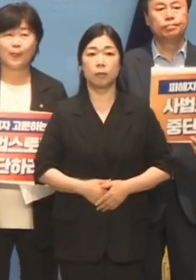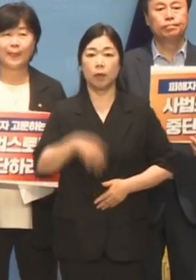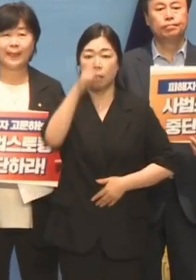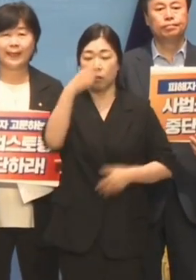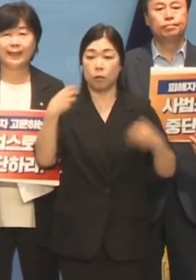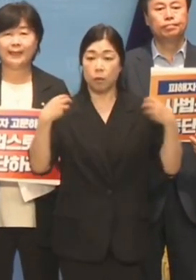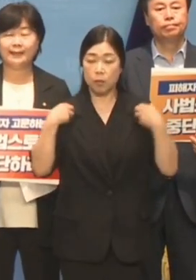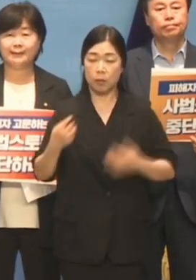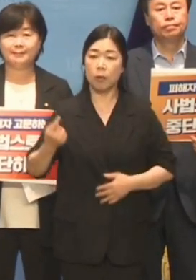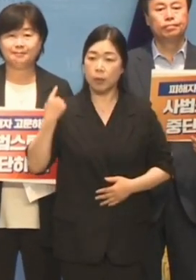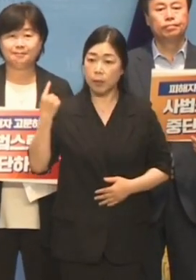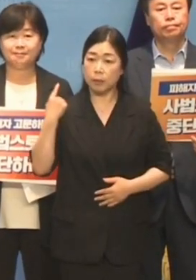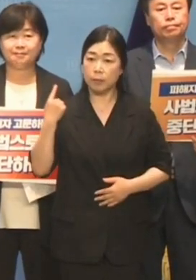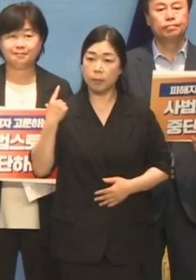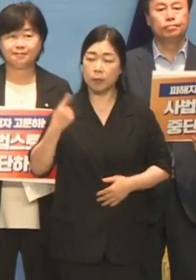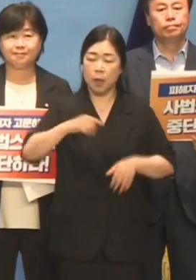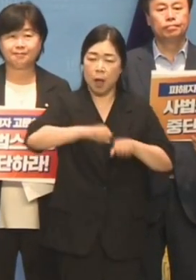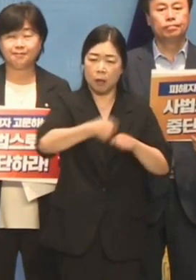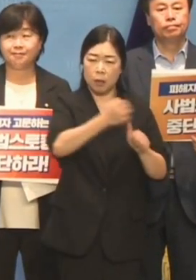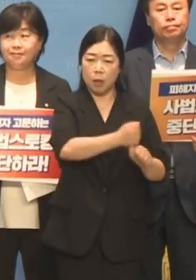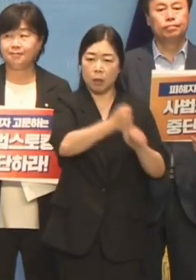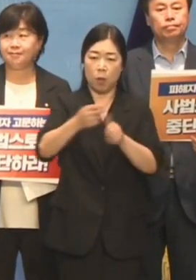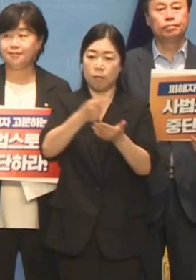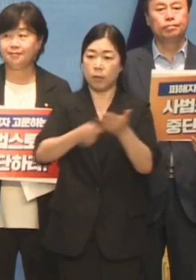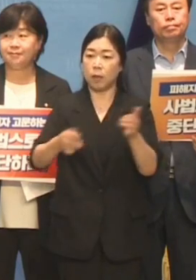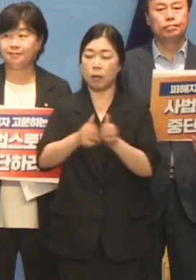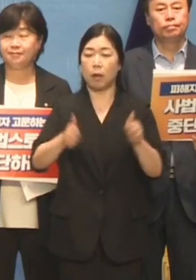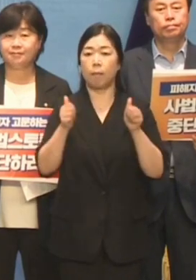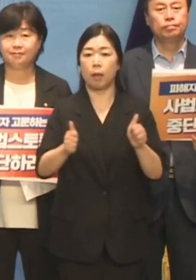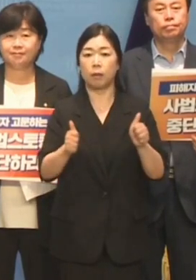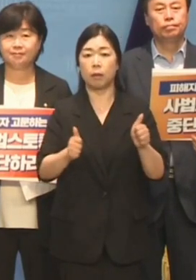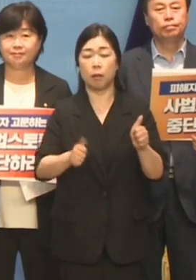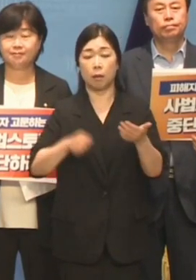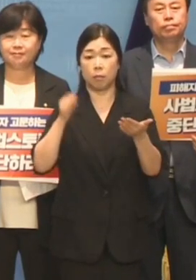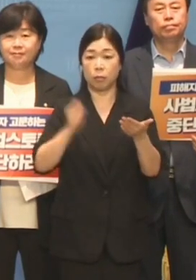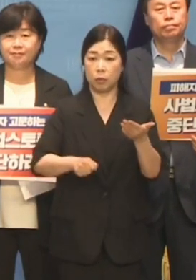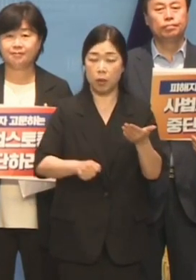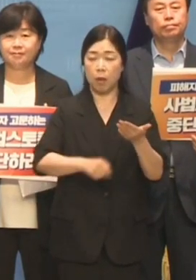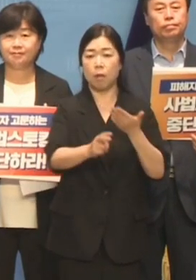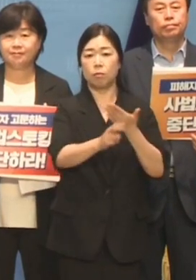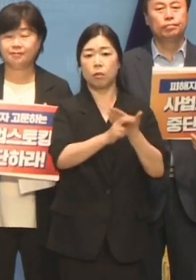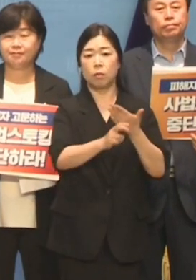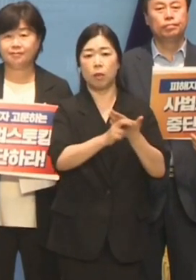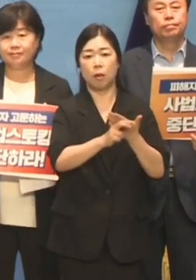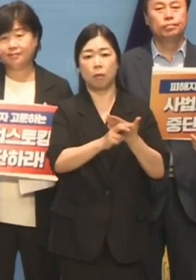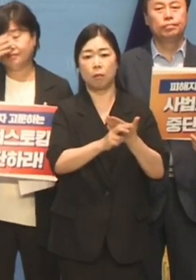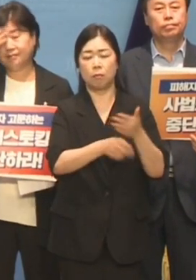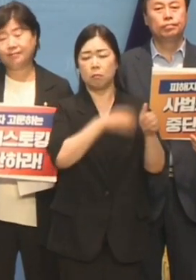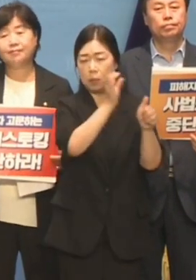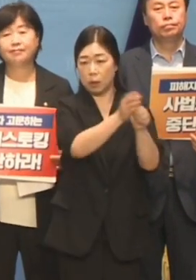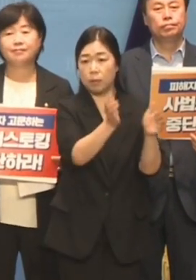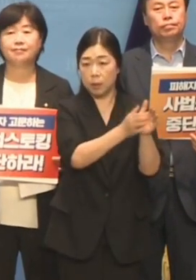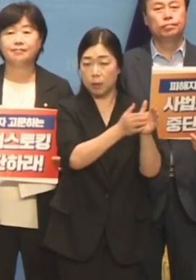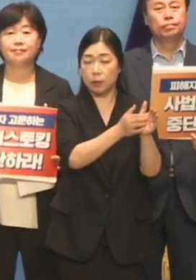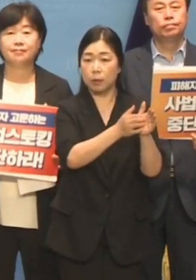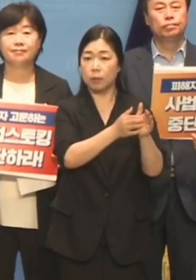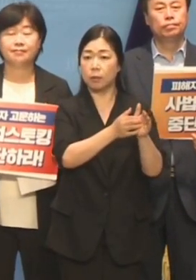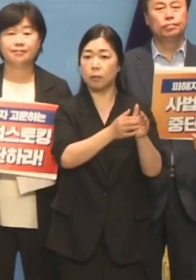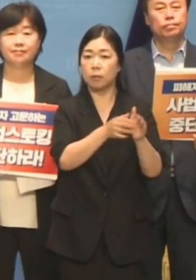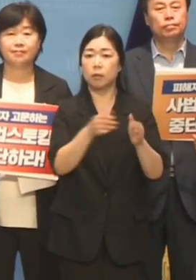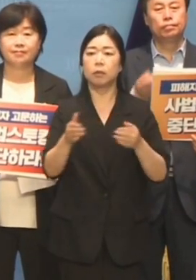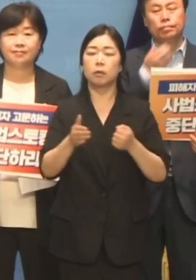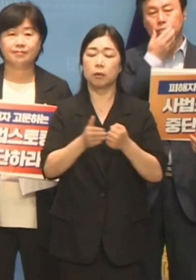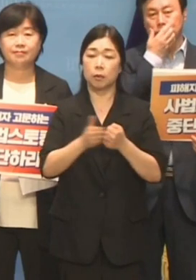정부는 어제 강제동원 피해자 판결금 불법 공탁을 했습니다.